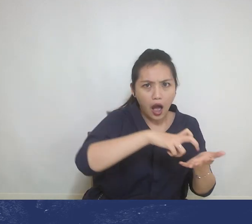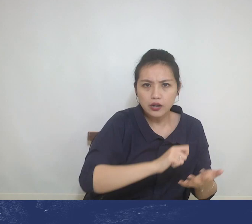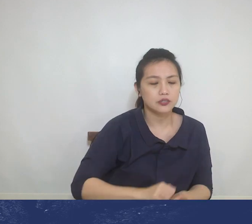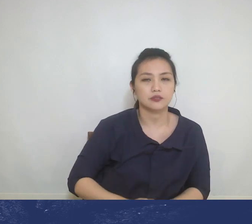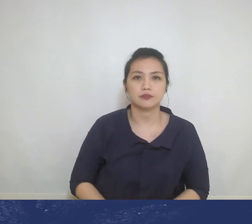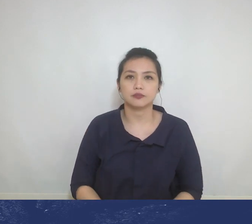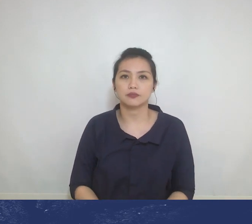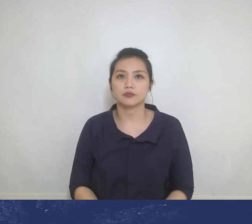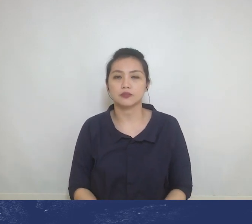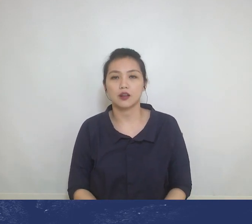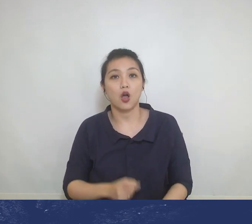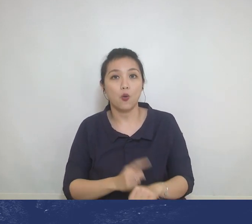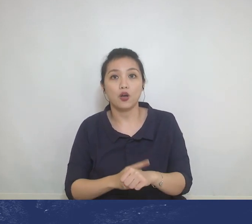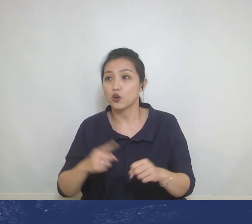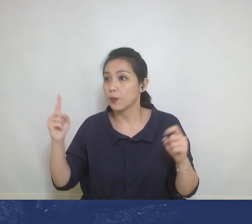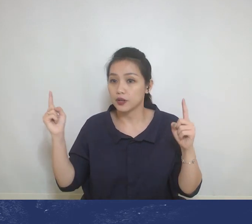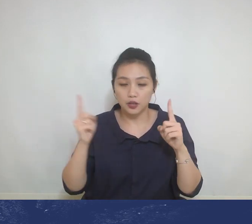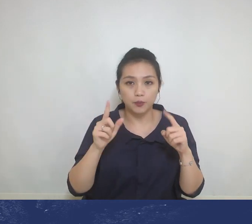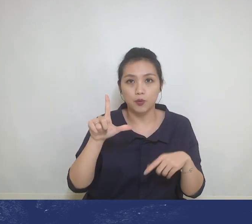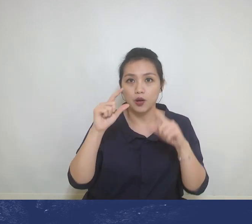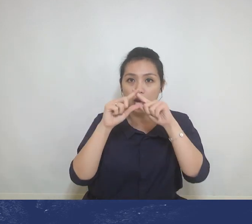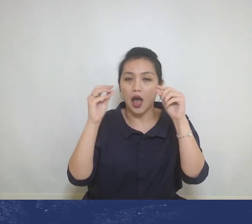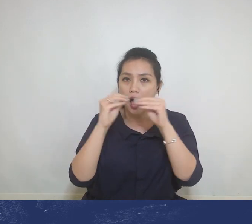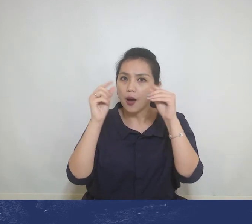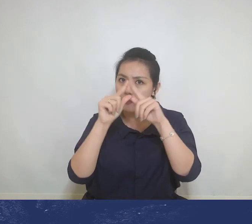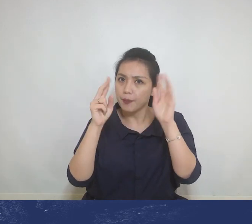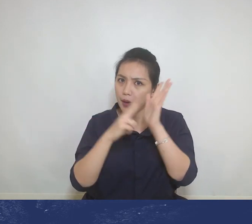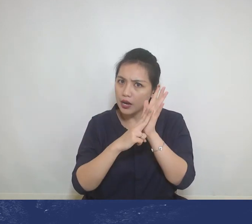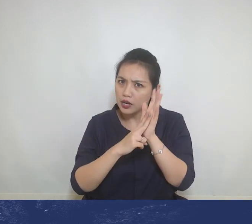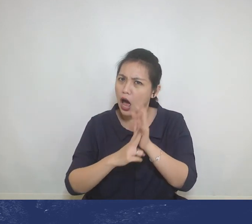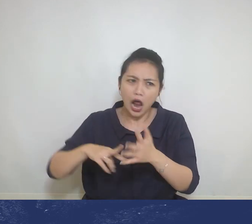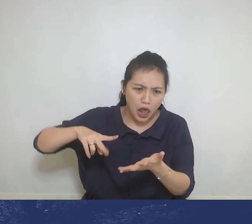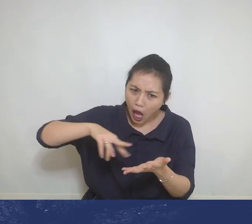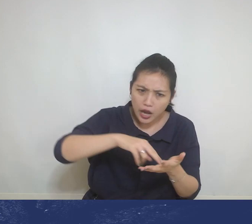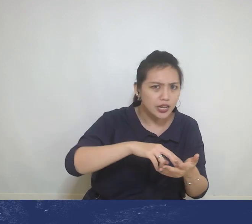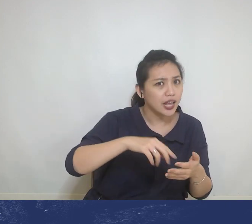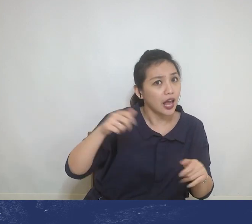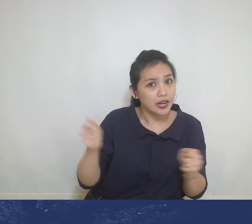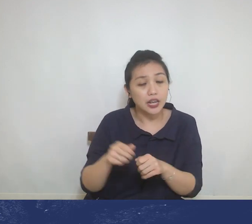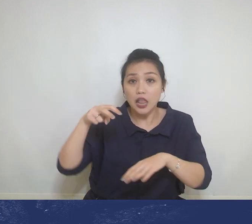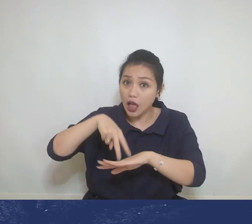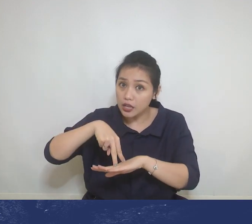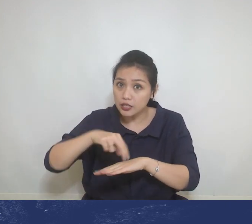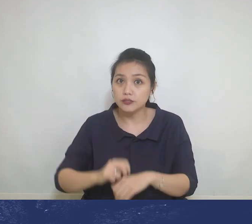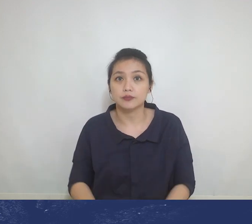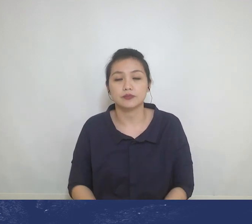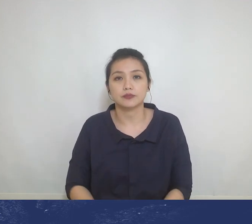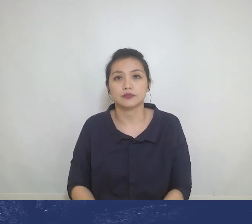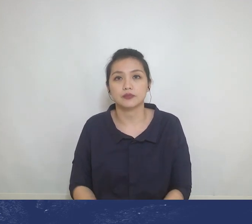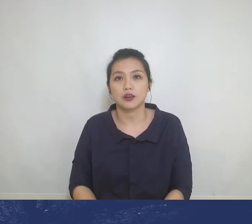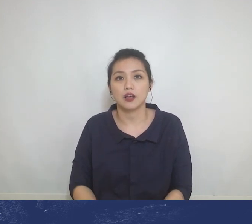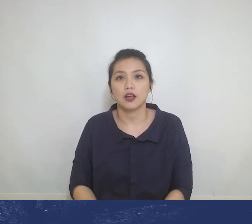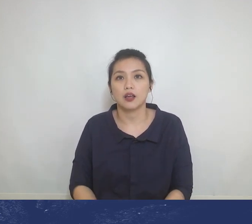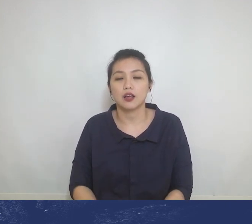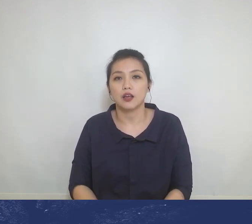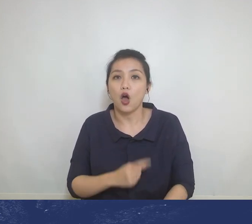kakinya. Ketika menghadapi Laban yang dilakukan apa? Dia lari pakai kakinya. Ketika dia mau ketemu dengan Esau, dia sudah